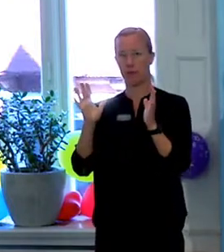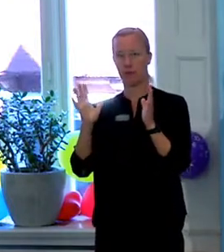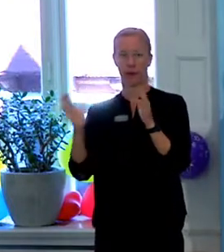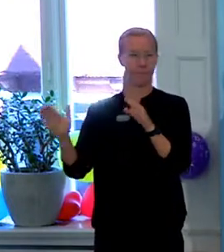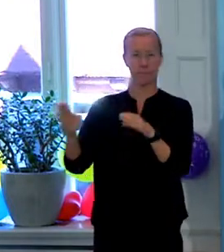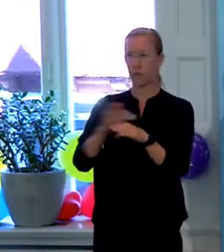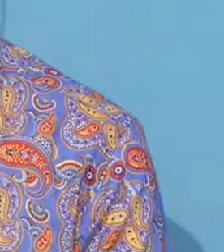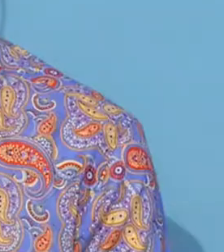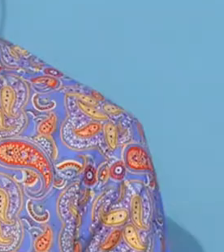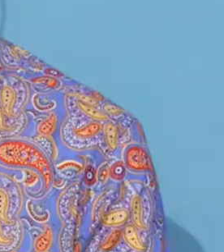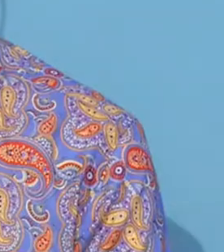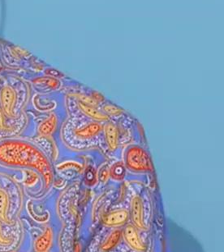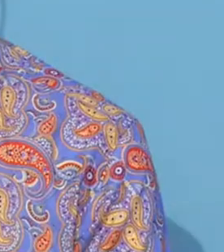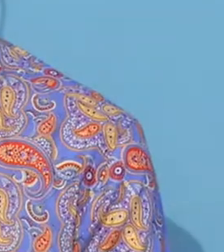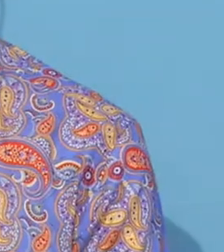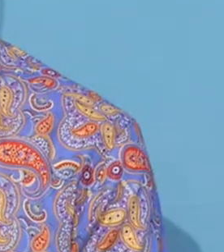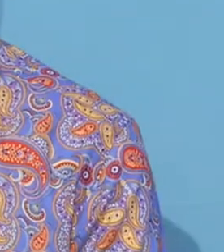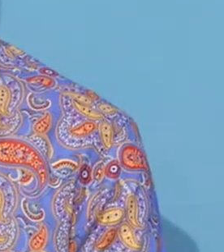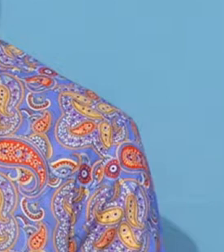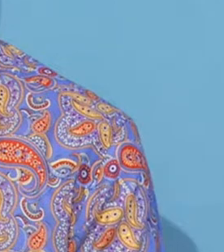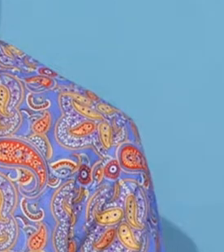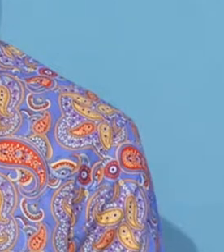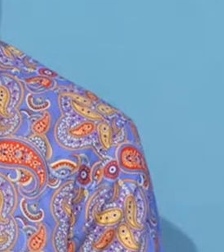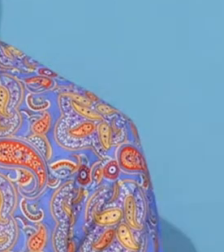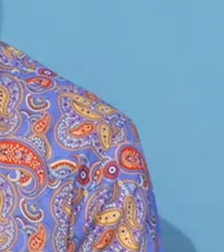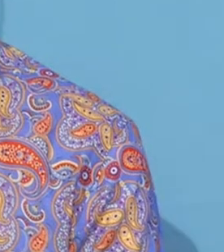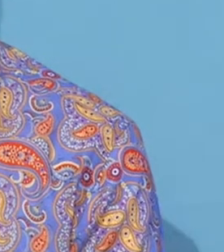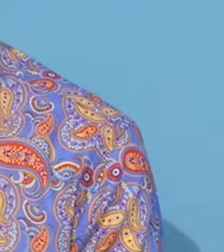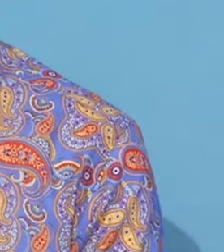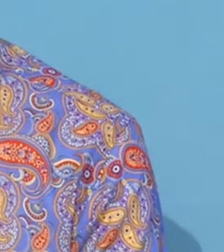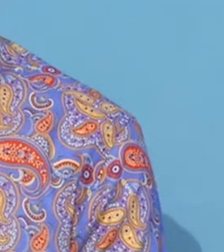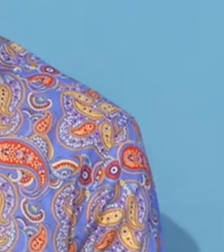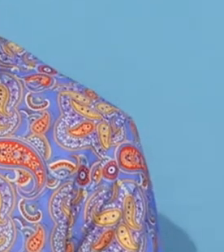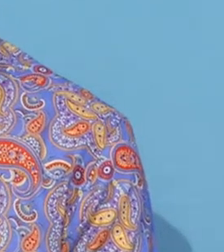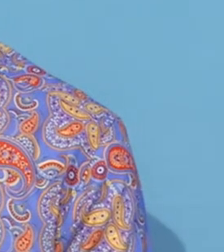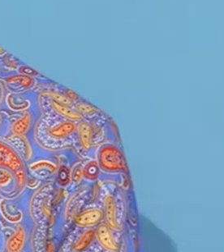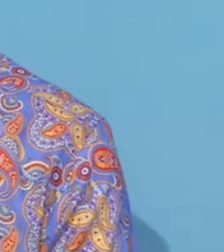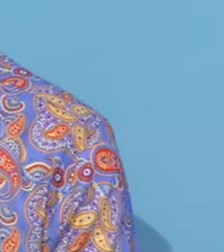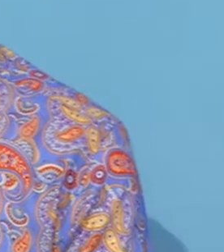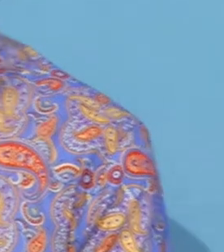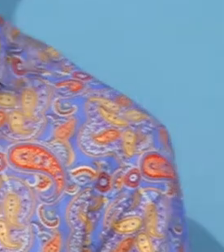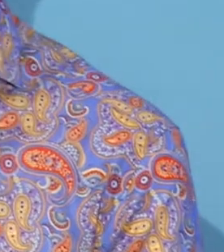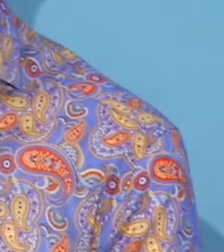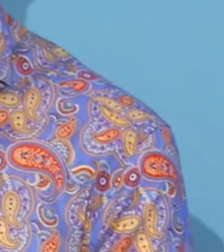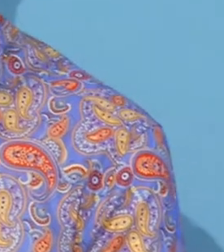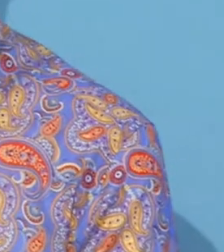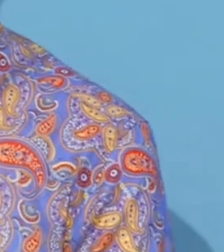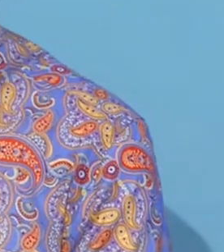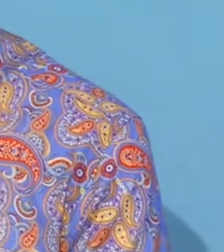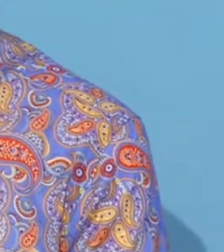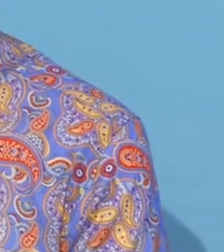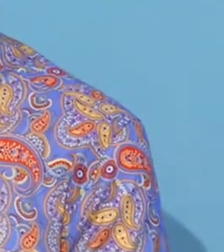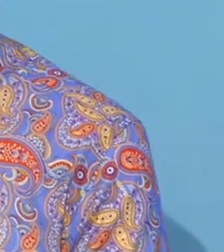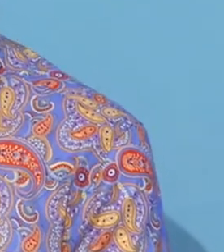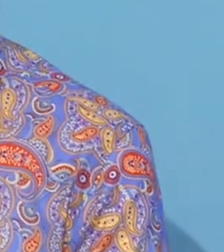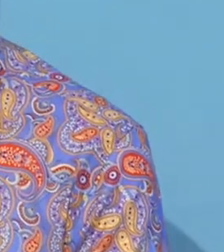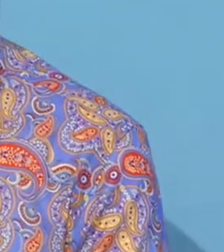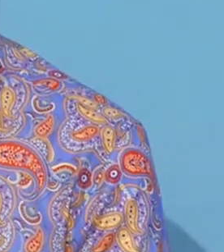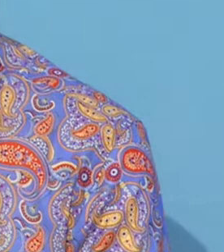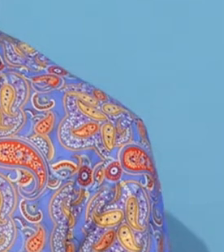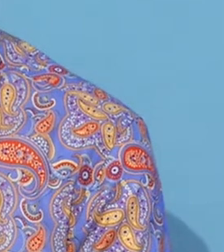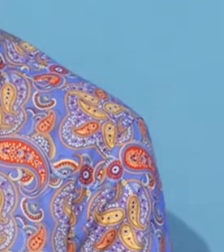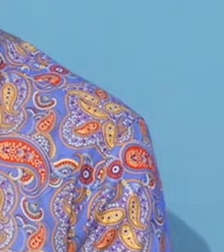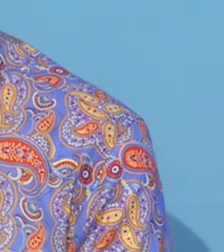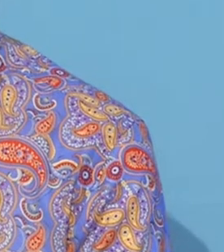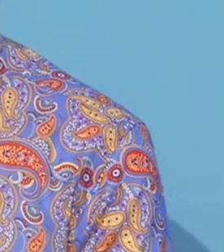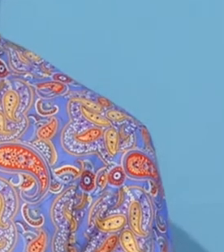fulla potential. Jag tycker det är så otroligt viktigt att alla också har rätt att få avstå från religion. Likväl